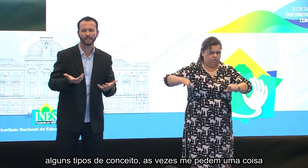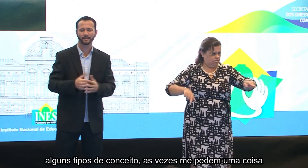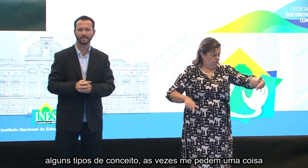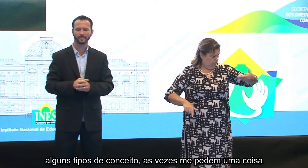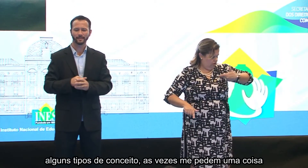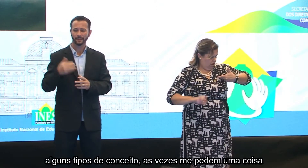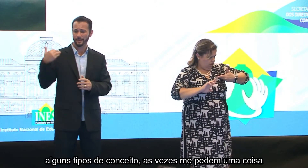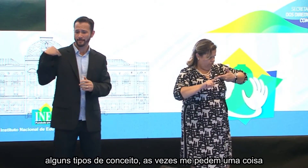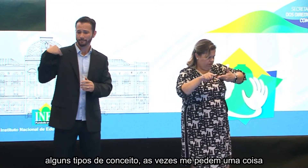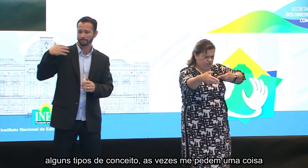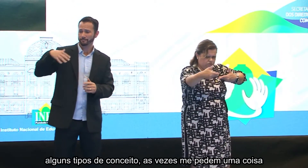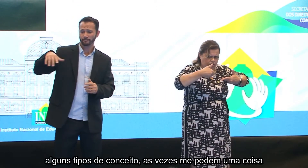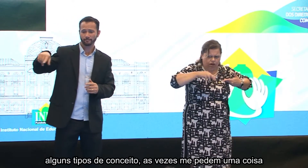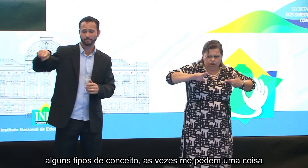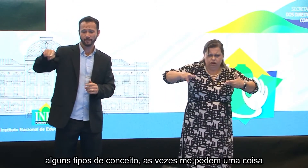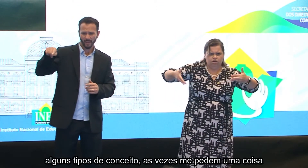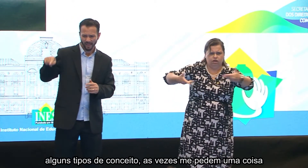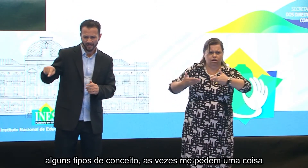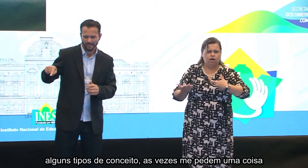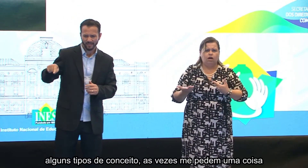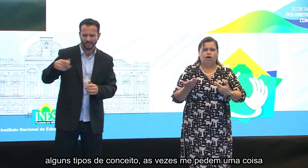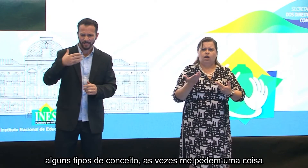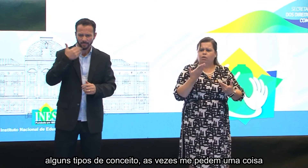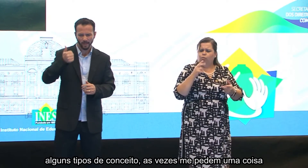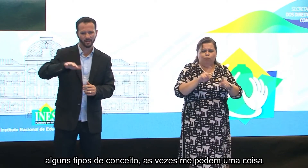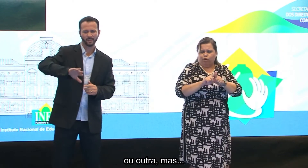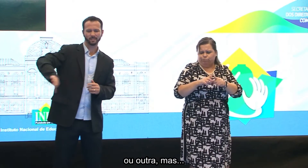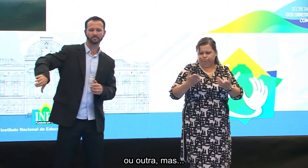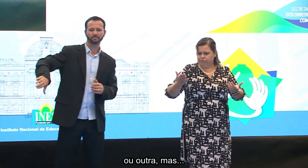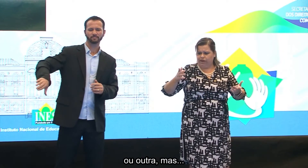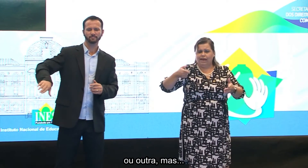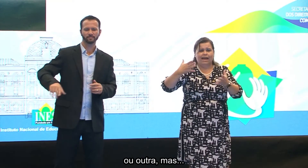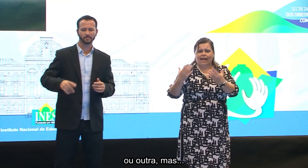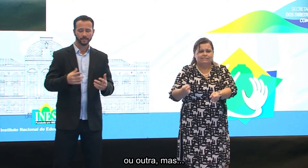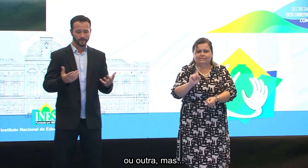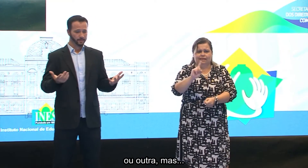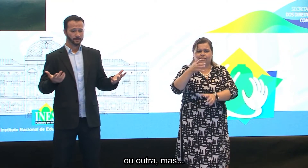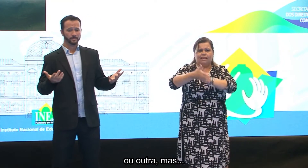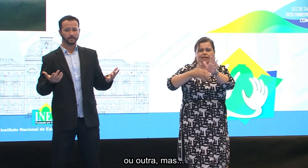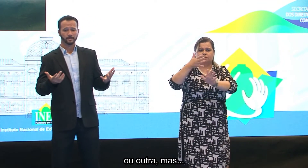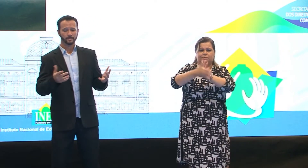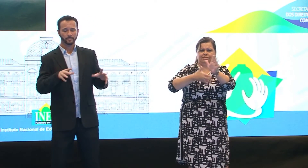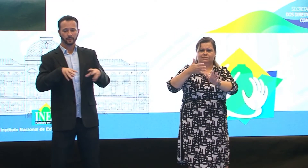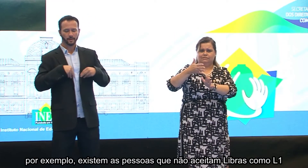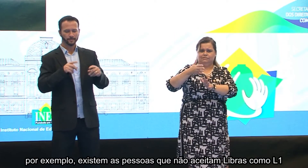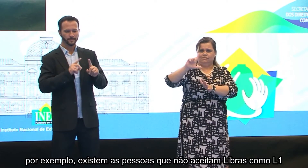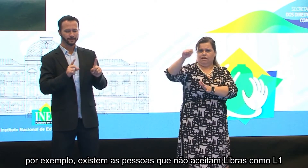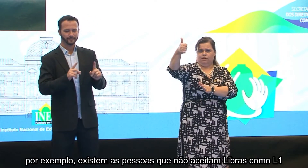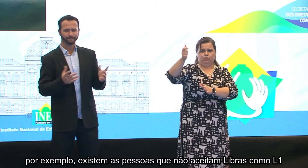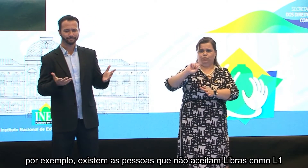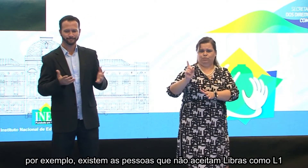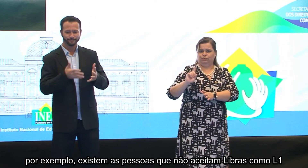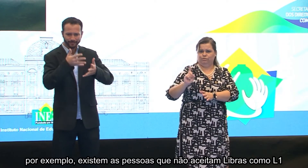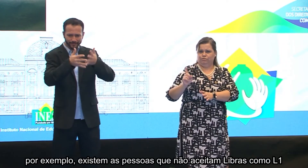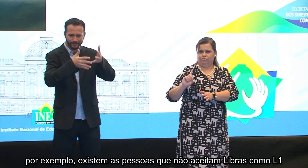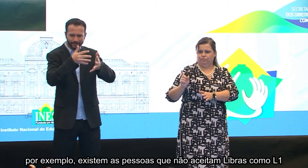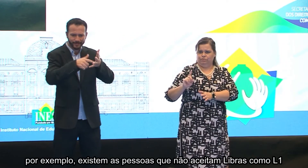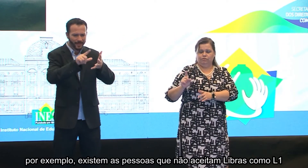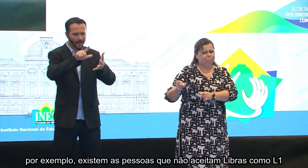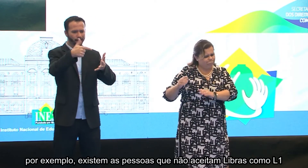alguns tipos de conceito. Porque às vezes me pedem uma coisa ou outra, mas... Por exemplo, existem as pessoas que não